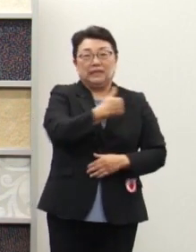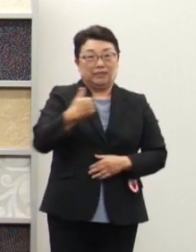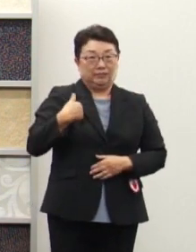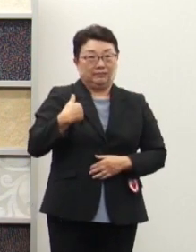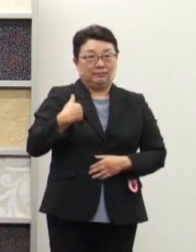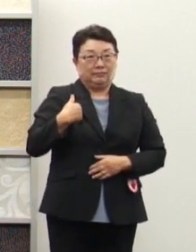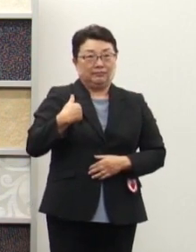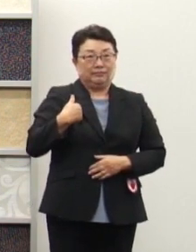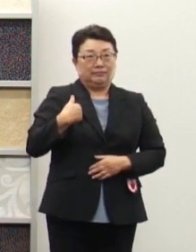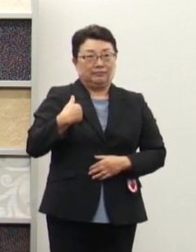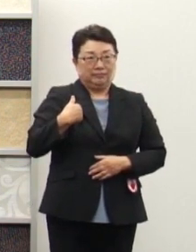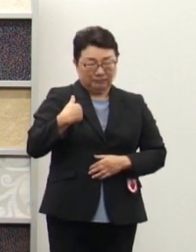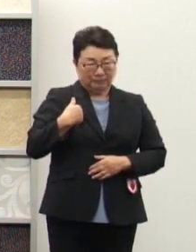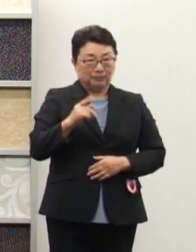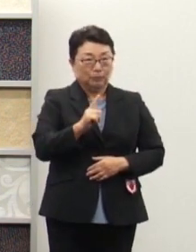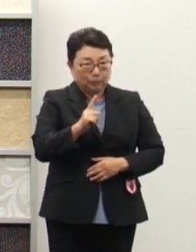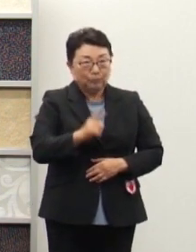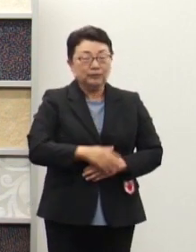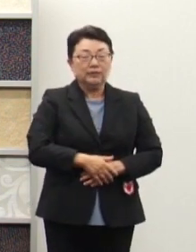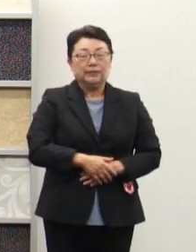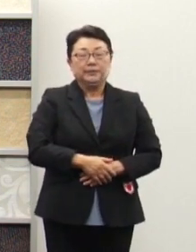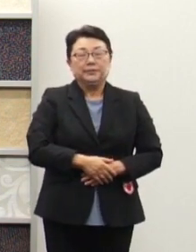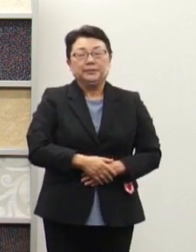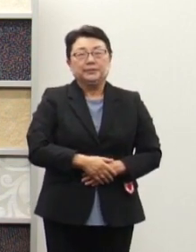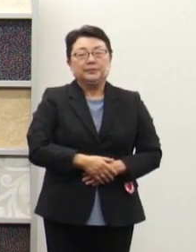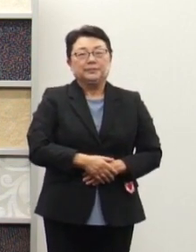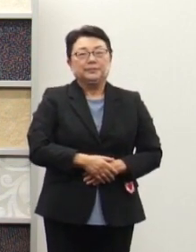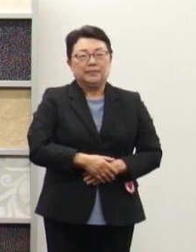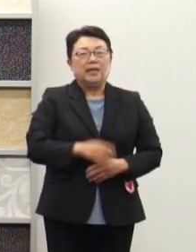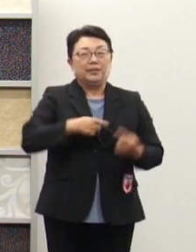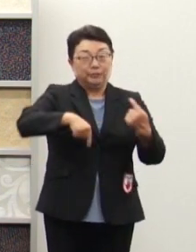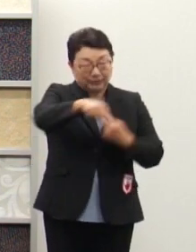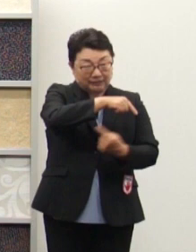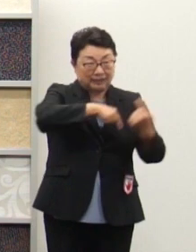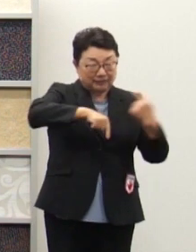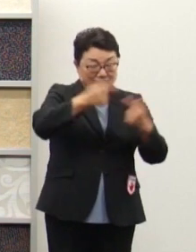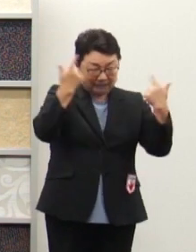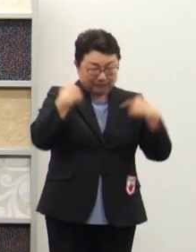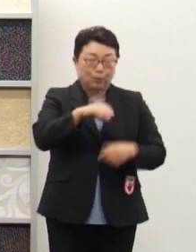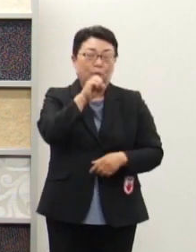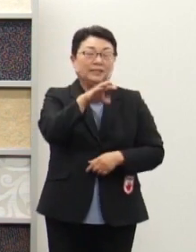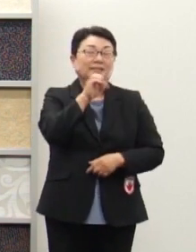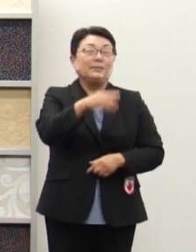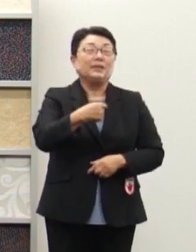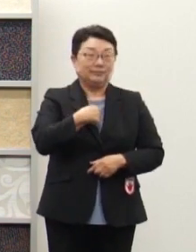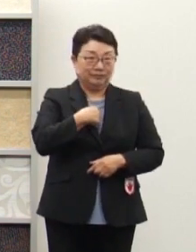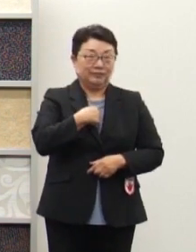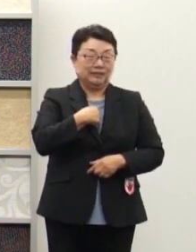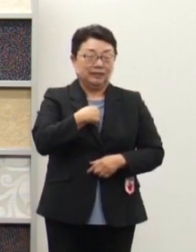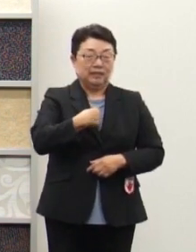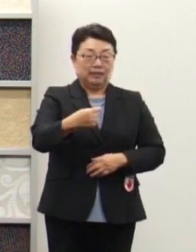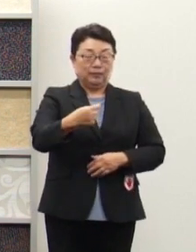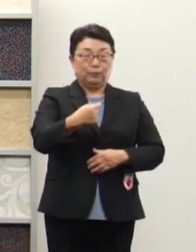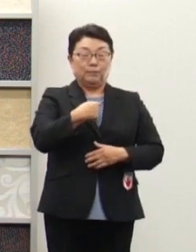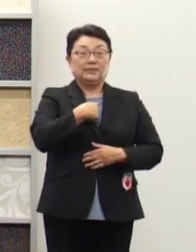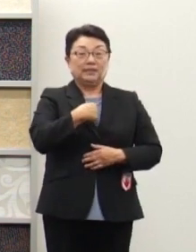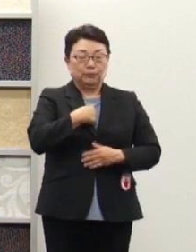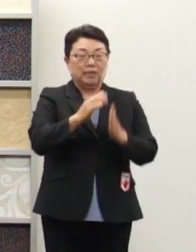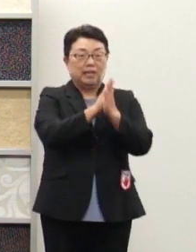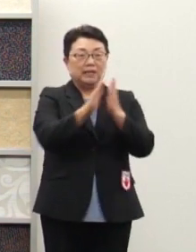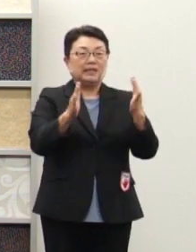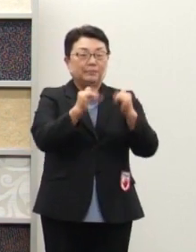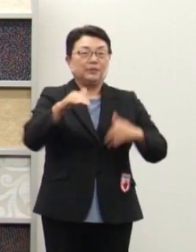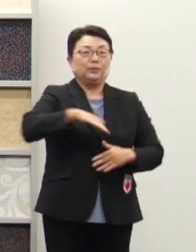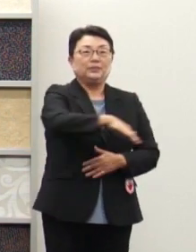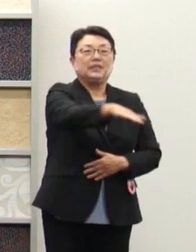実現するという観点であります。まあ、何度もこの場で、申し上げておりますが、私はです、県民